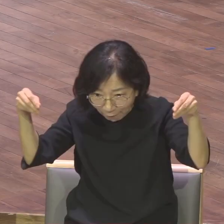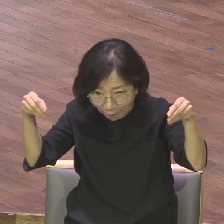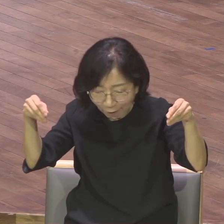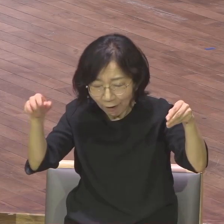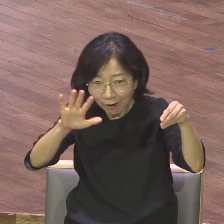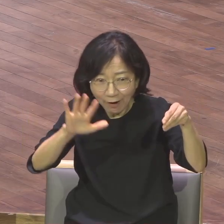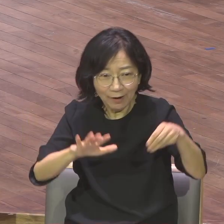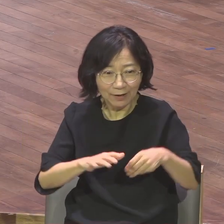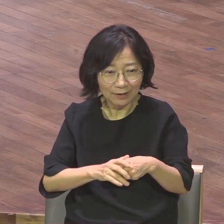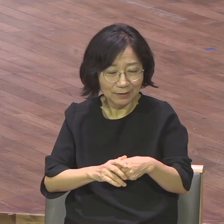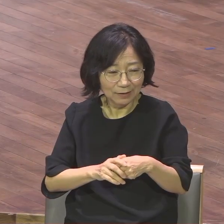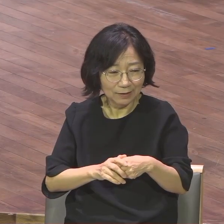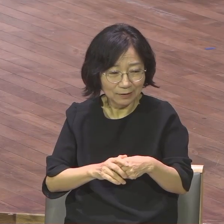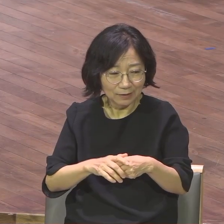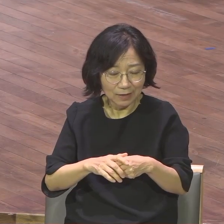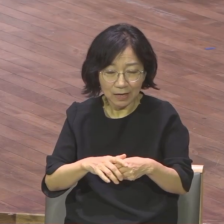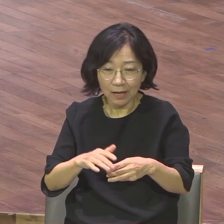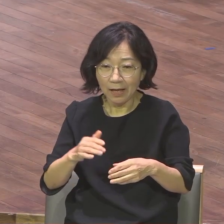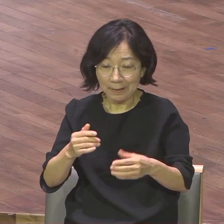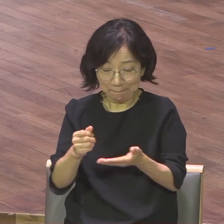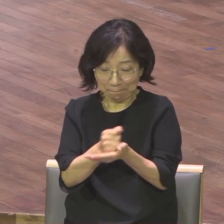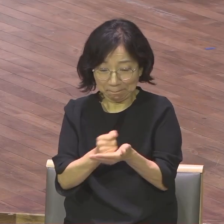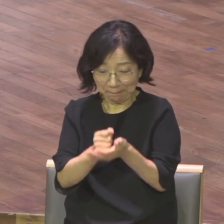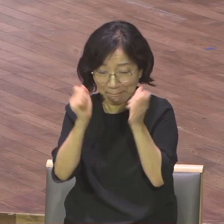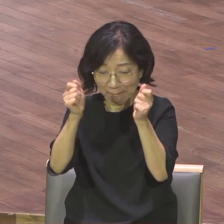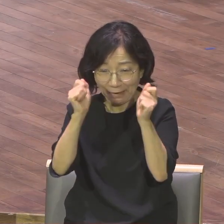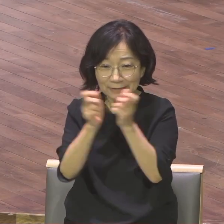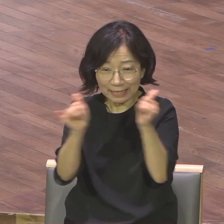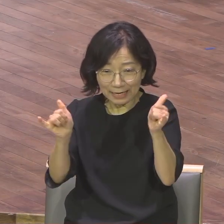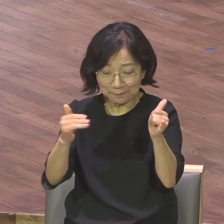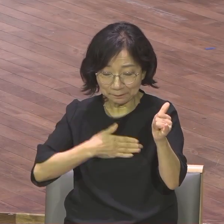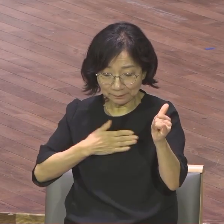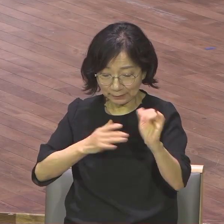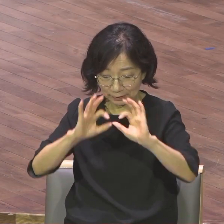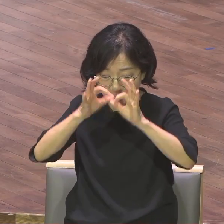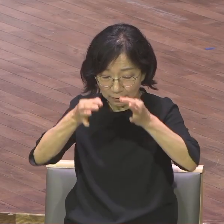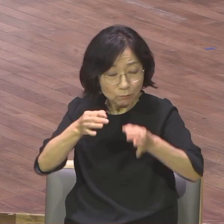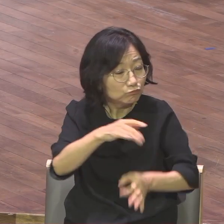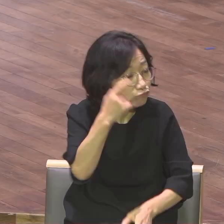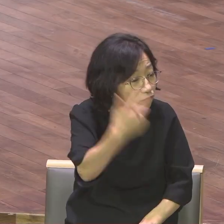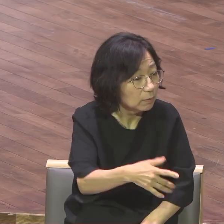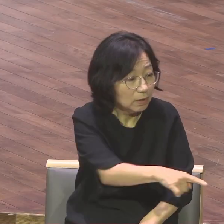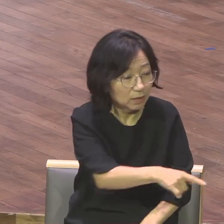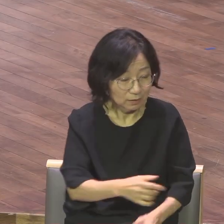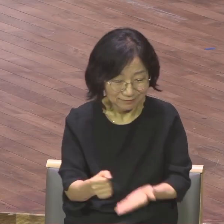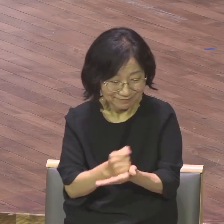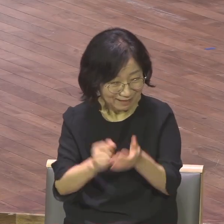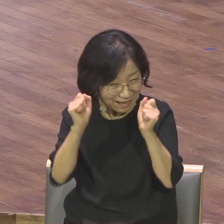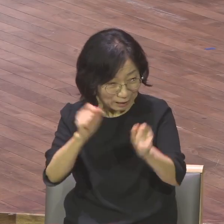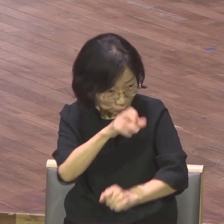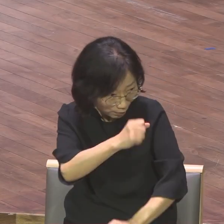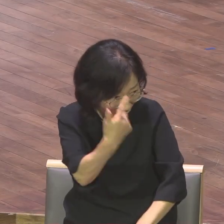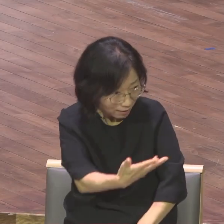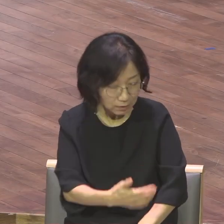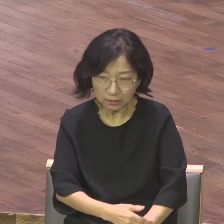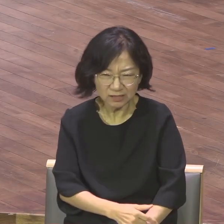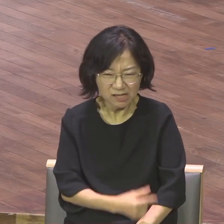정반대지요. 사실은 점쟁이 본인도 이거 하고 싶어 하는 게 아니라 어쩔 수 없이 하는